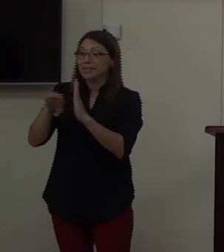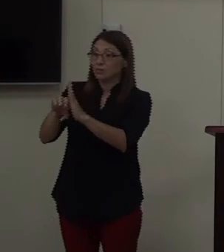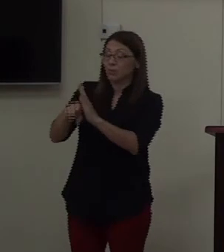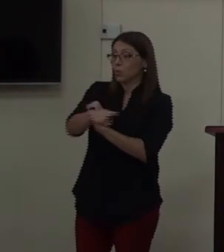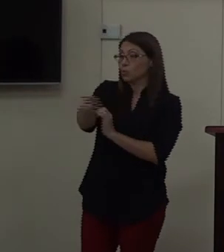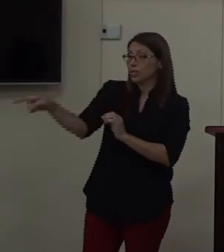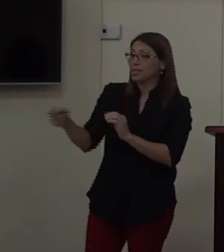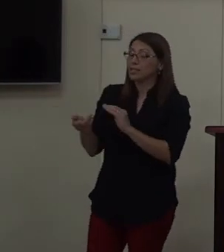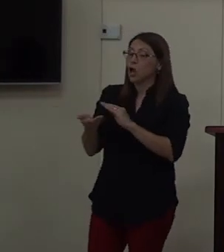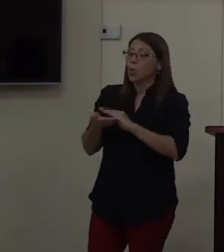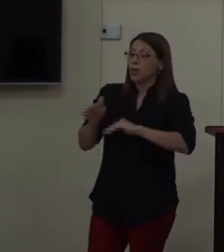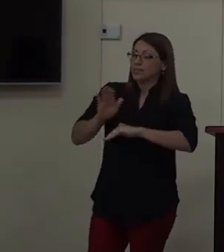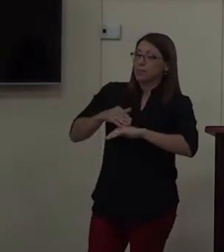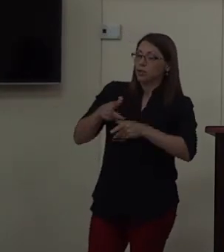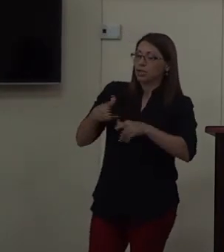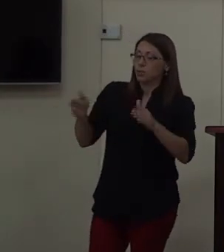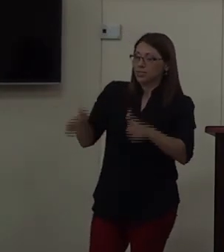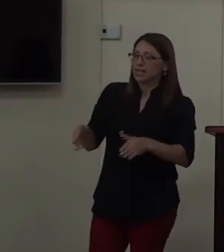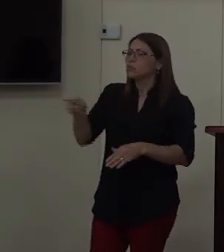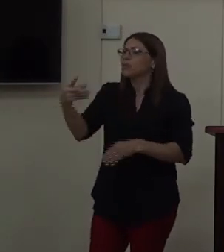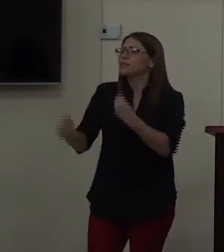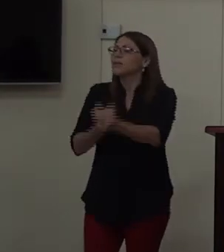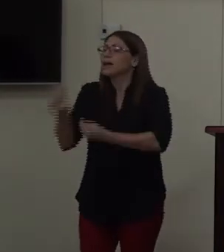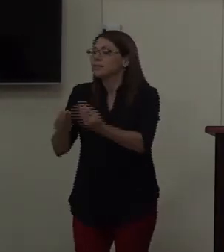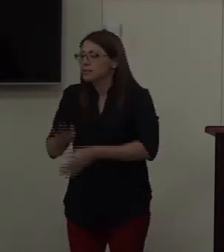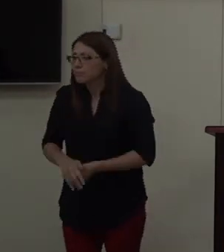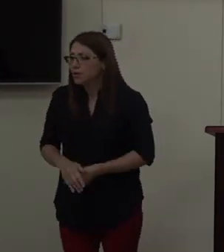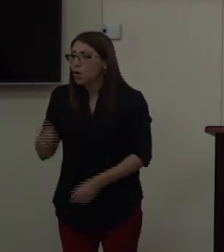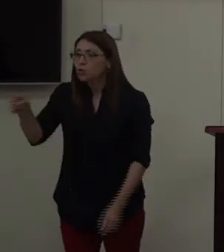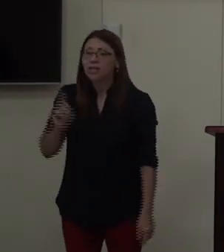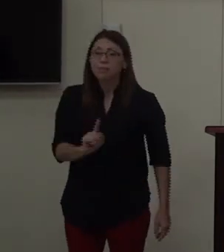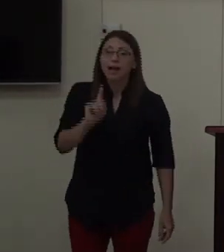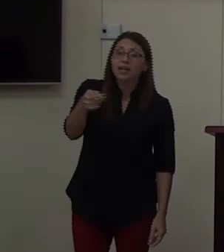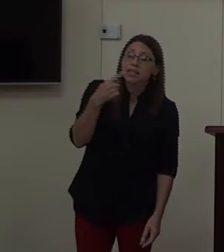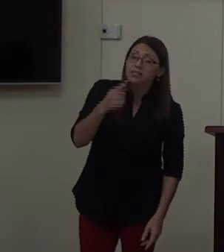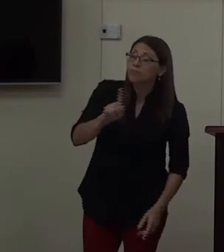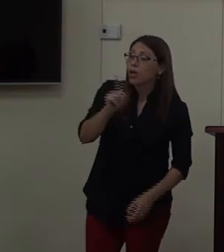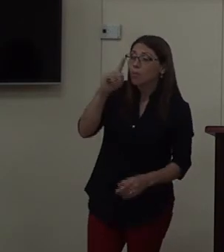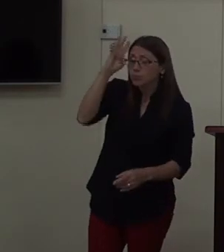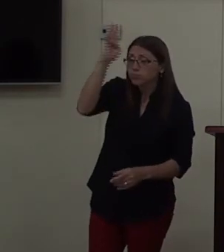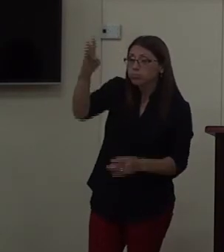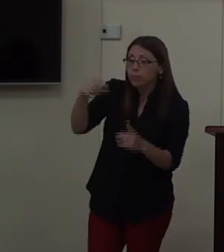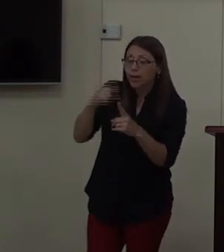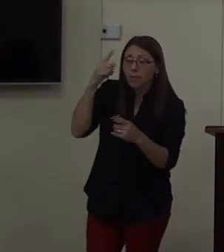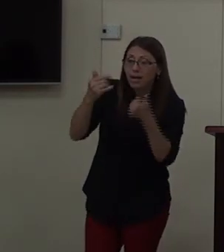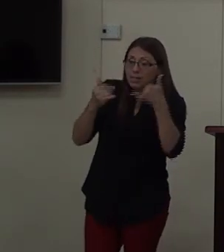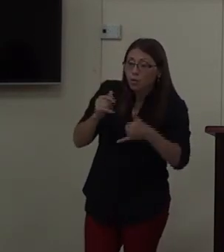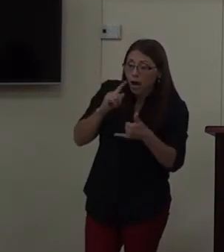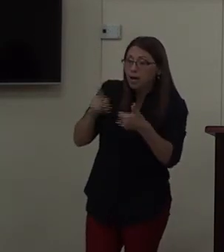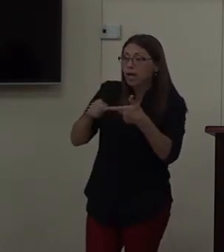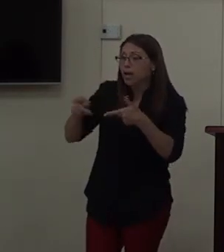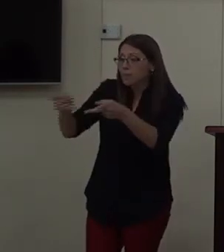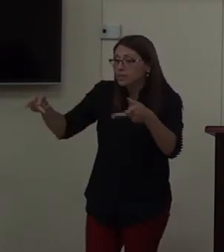expertos lingüistas desde afuera, ¿qué van a hacer ustedes? Van a llegar a decirle a la comunidad, no vamos a crear la palabra para celular, piscina,